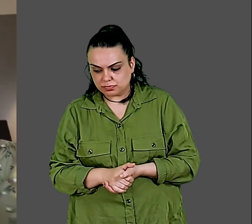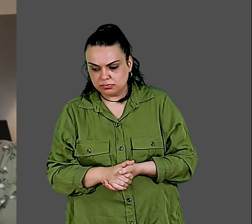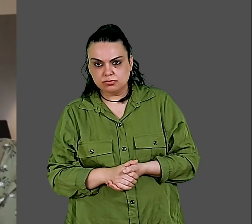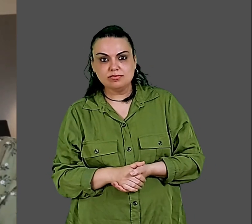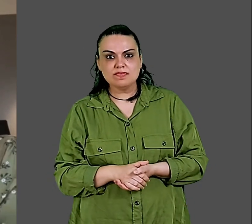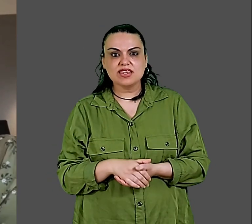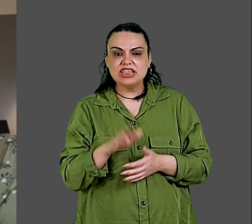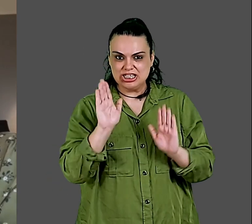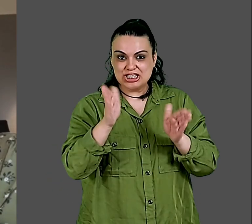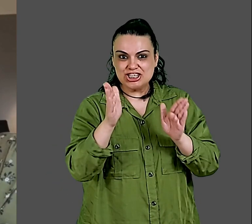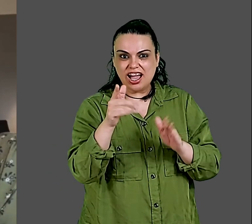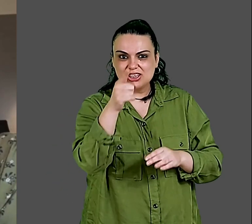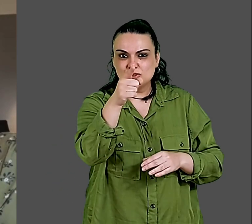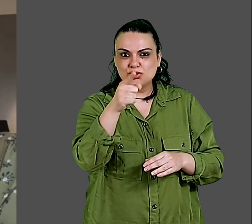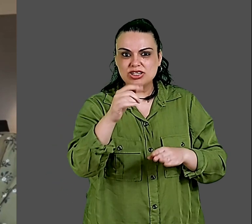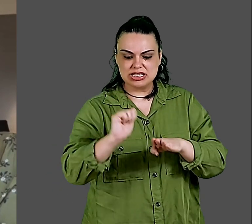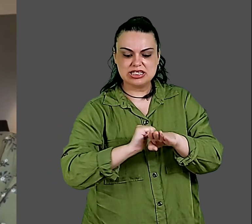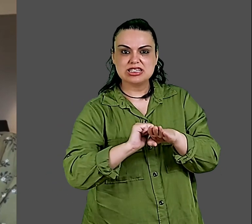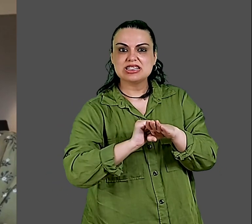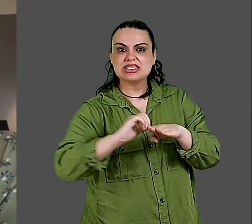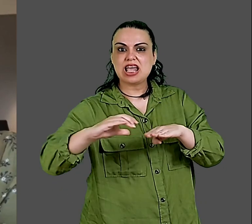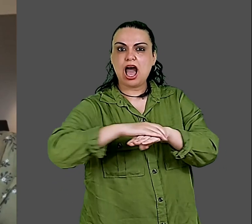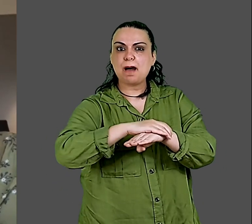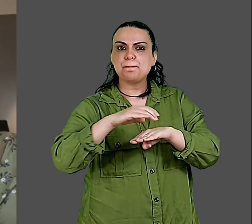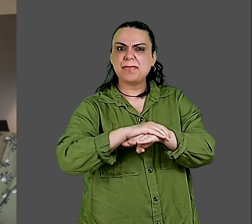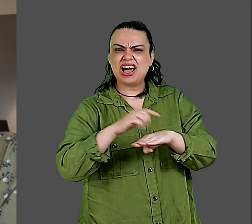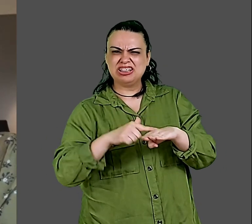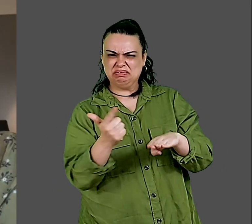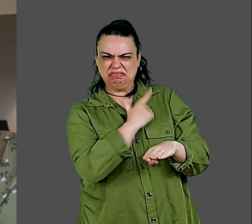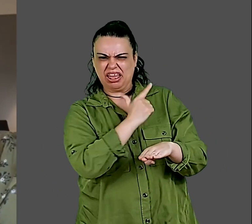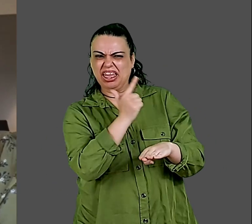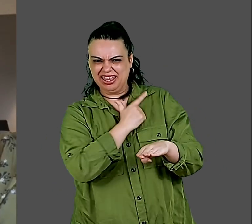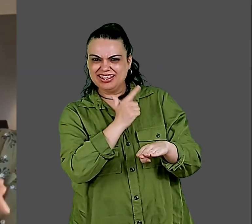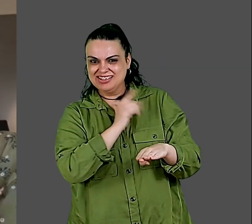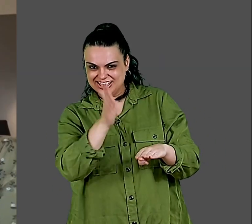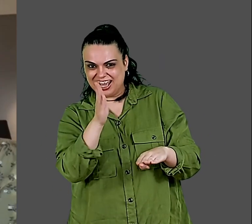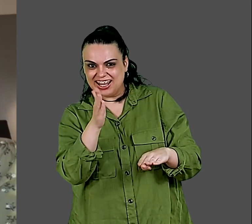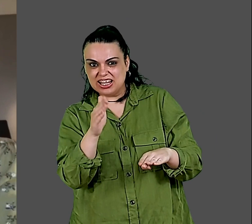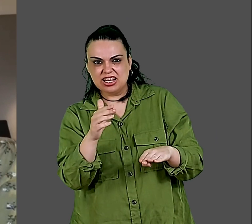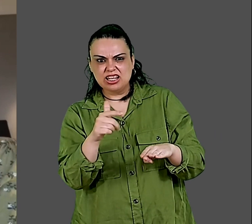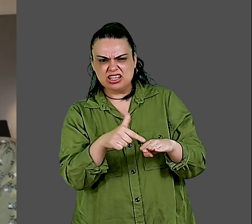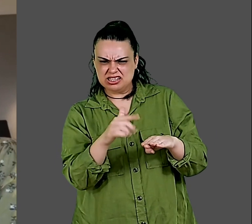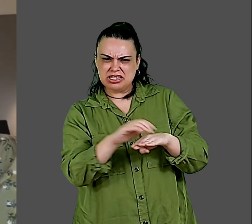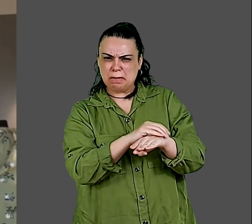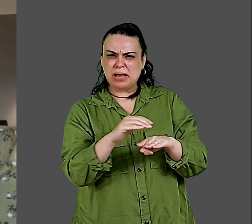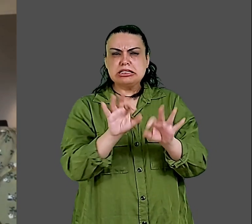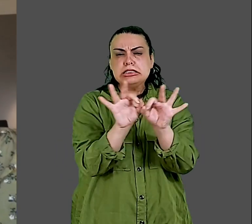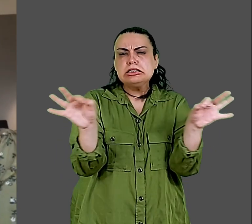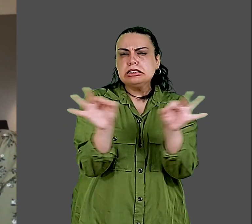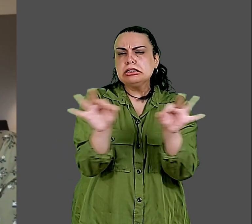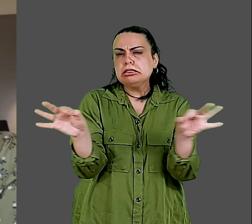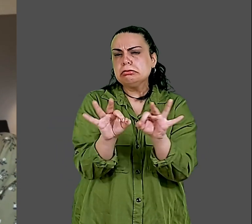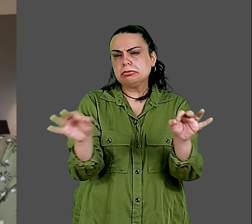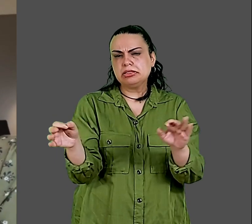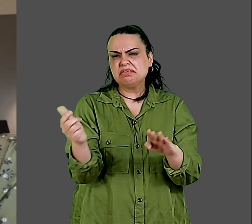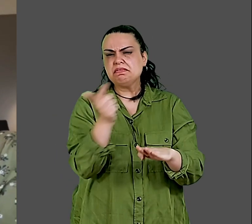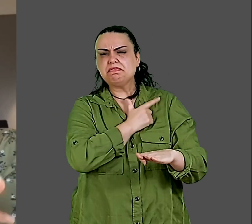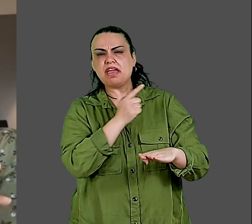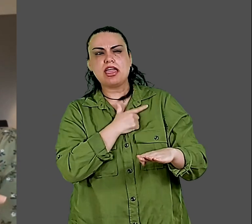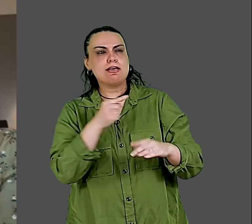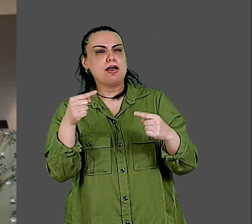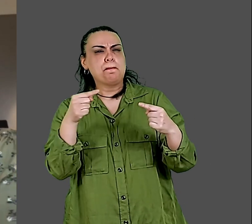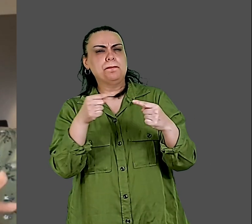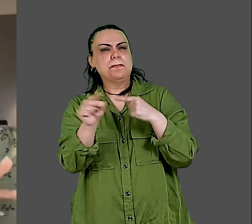ver? Quem aqui de vez em quando coloca um sapato que não é bonito? Não é bonito. Não